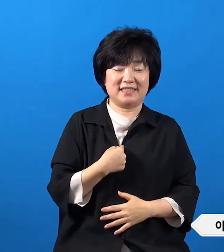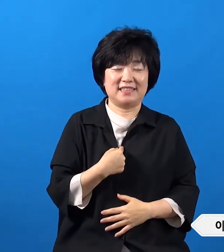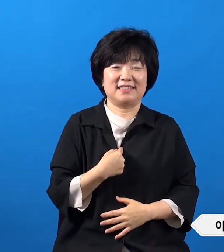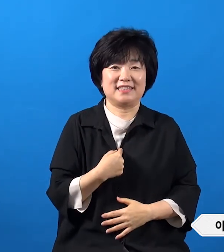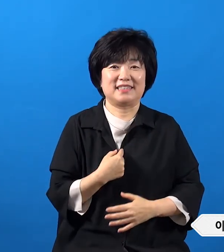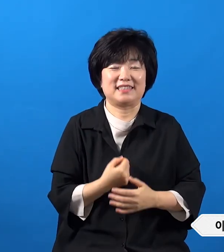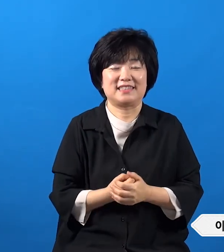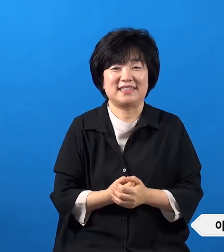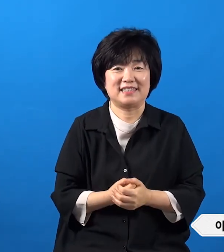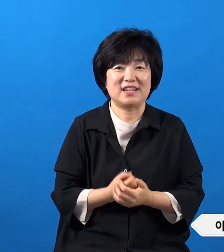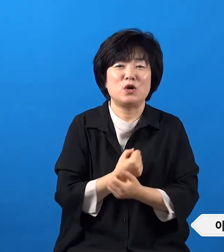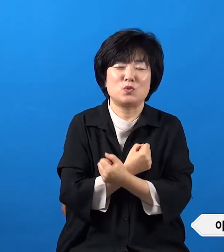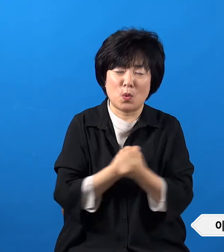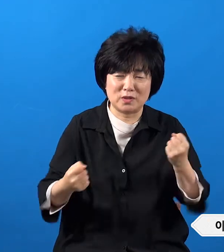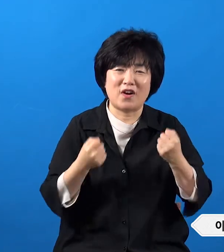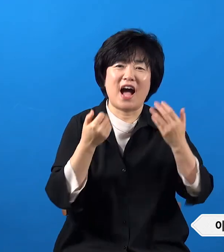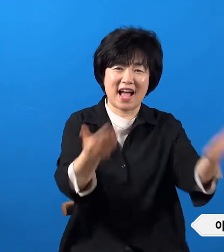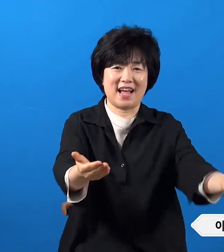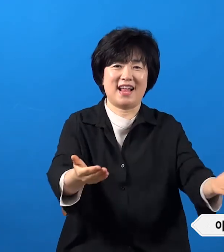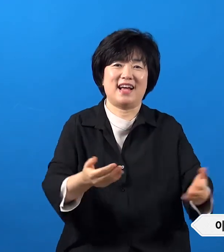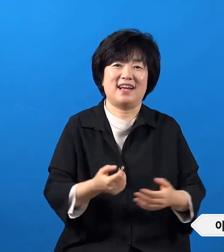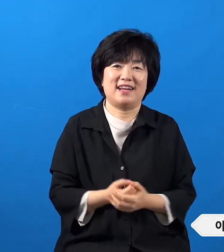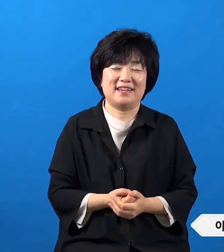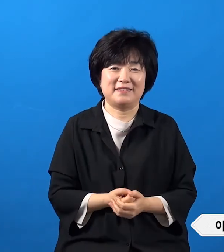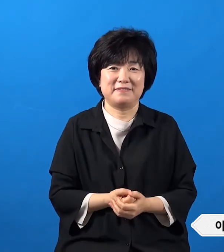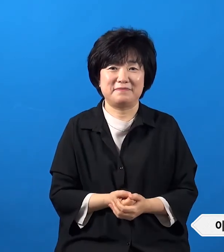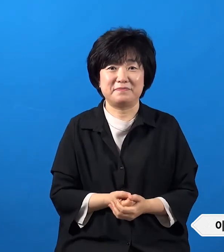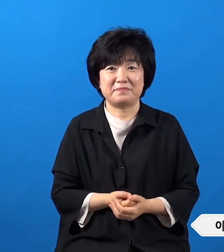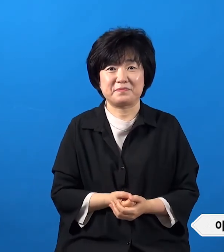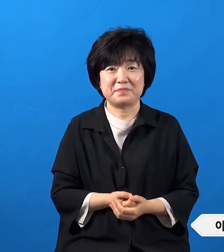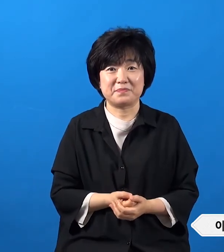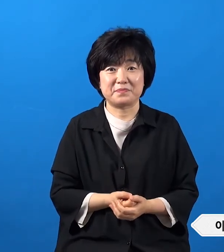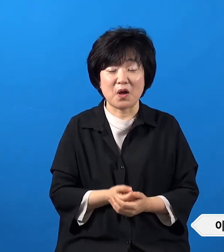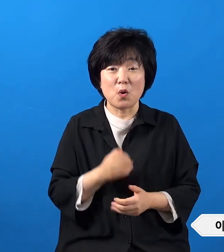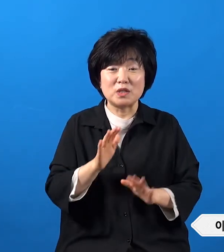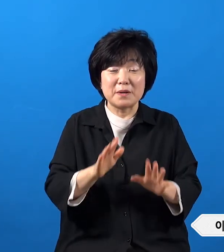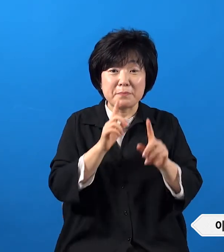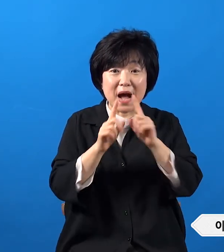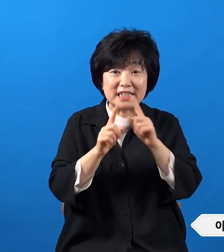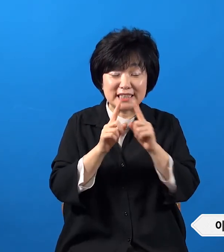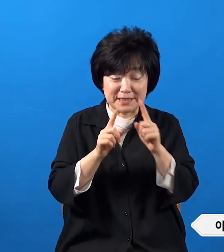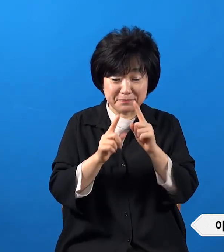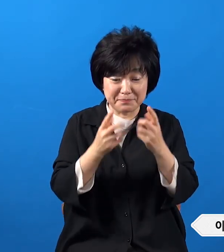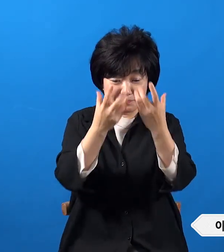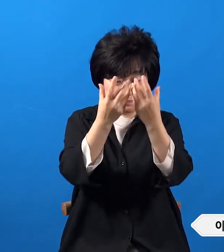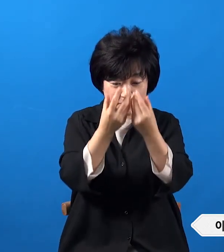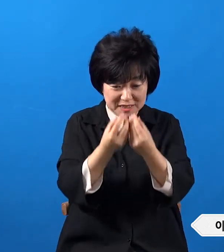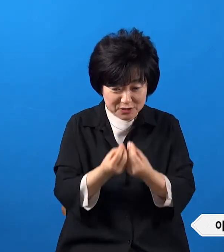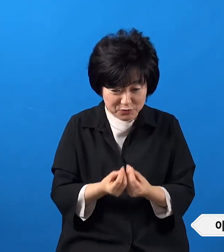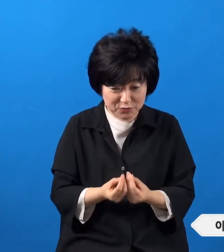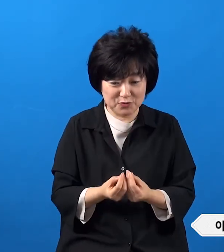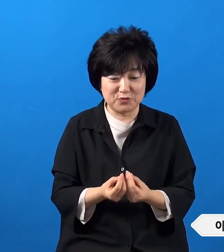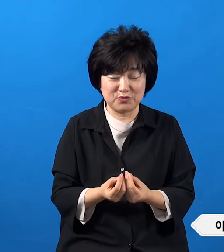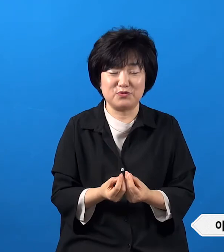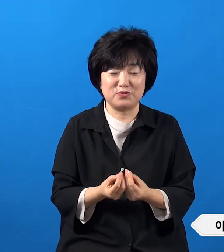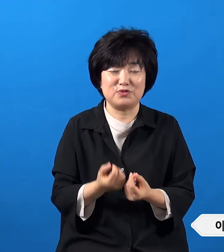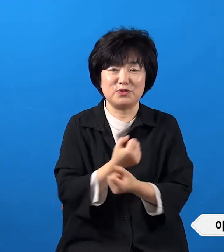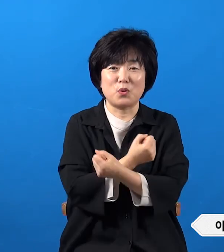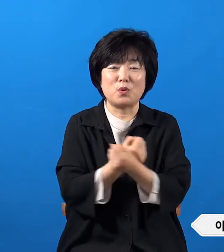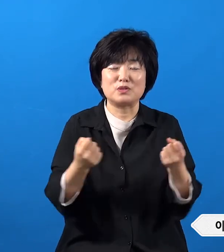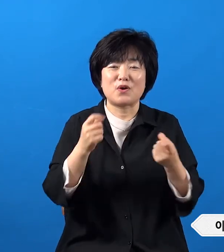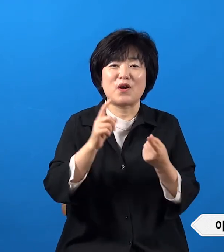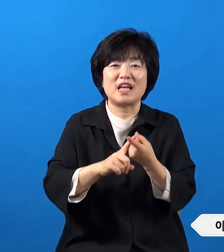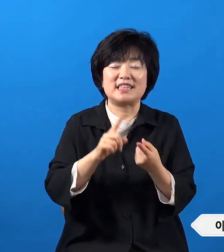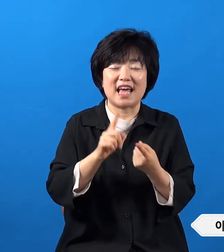하나가 중요한 레슨이 바로 용서라는 것입니다. 자, 본문의 비유에 나타난